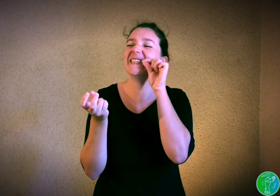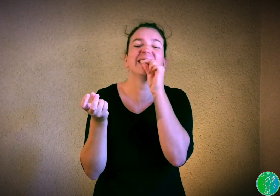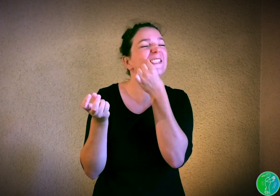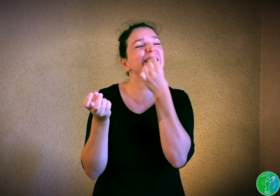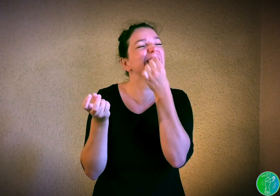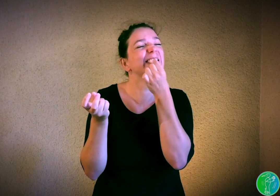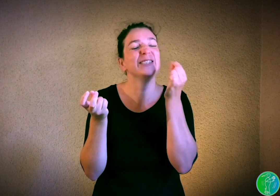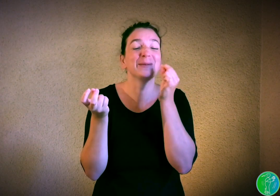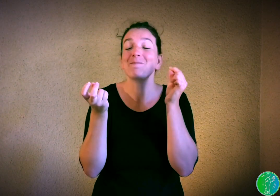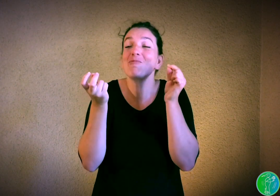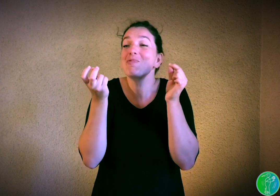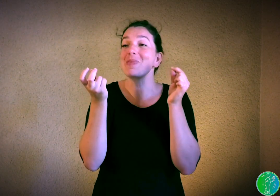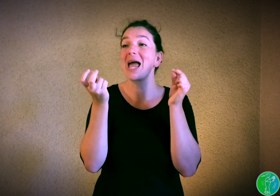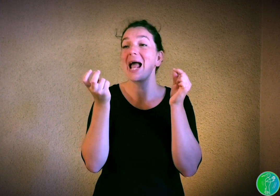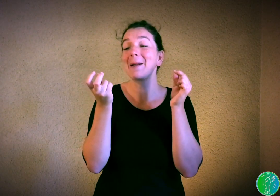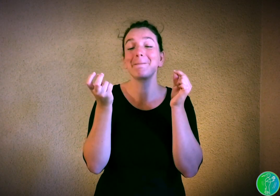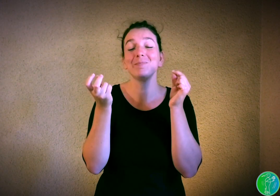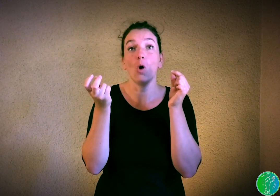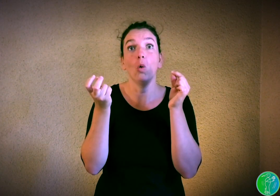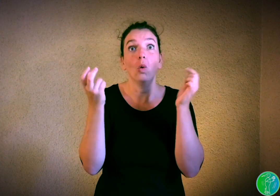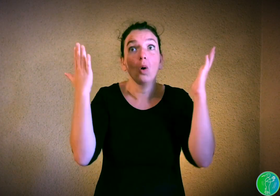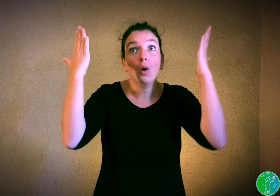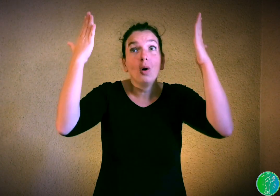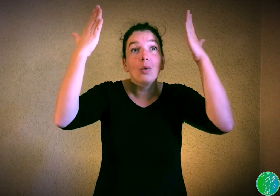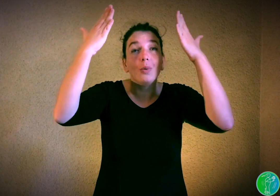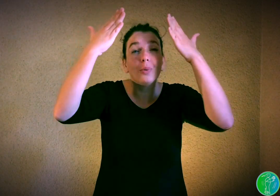Encore une fois, c'était le soir qui tombait.